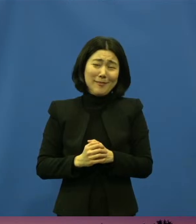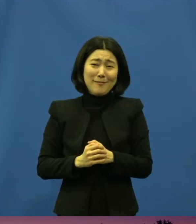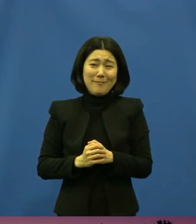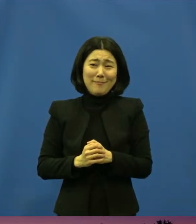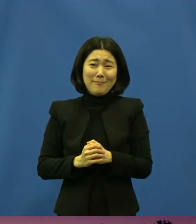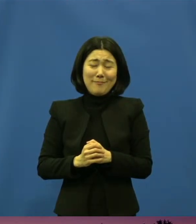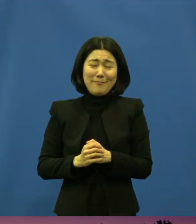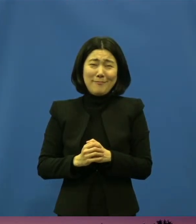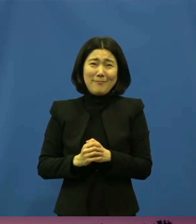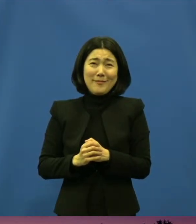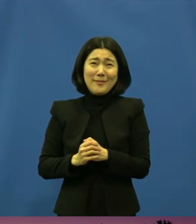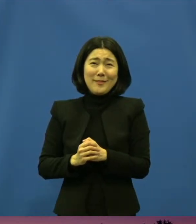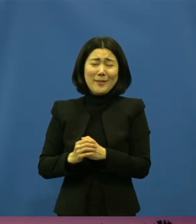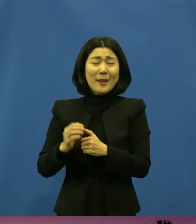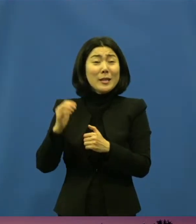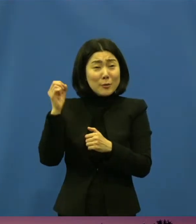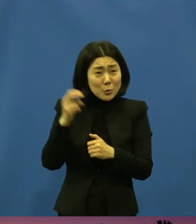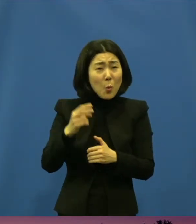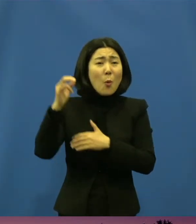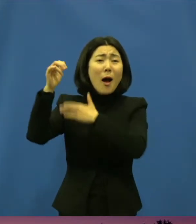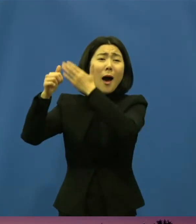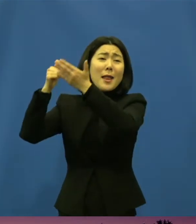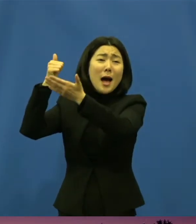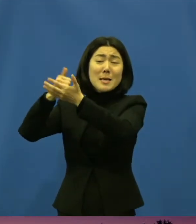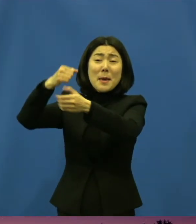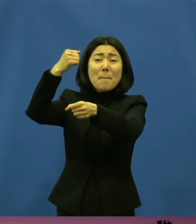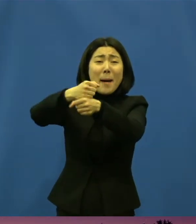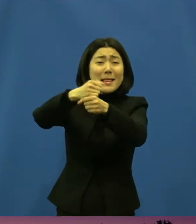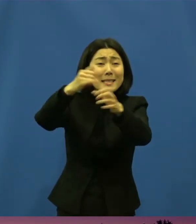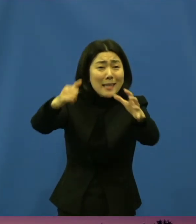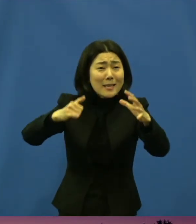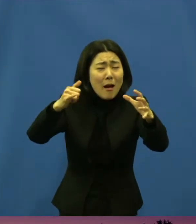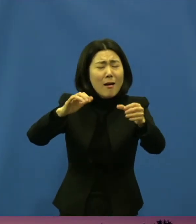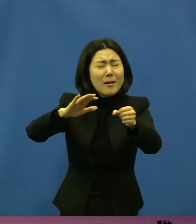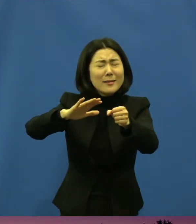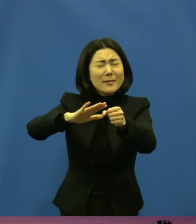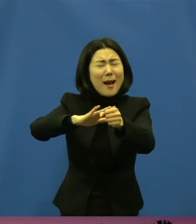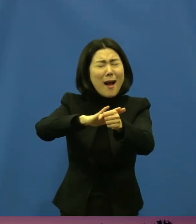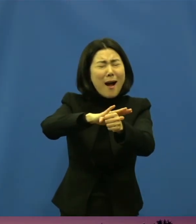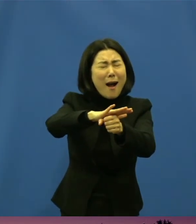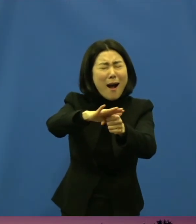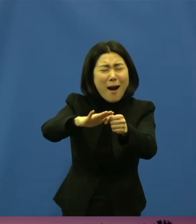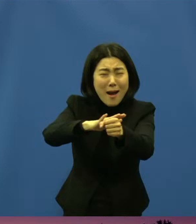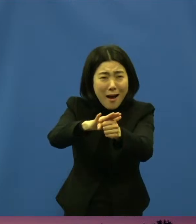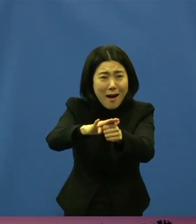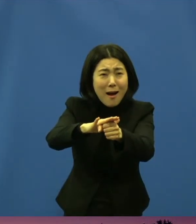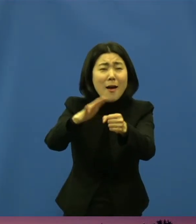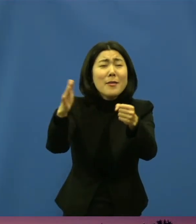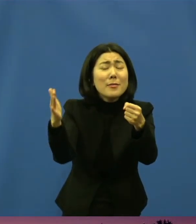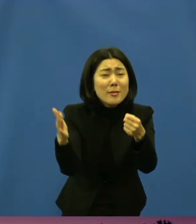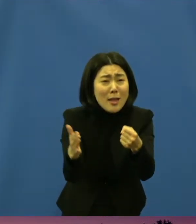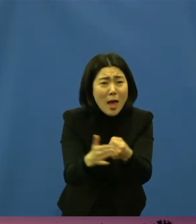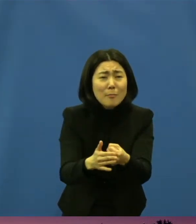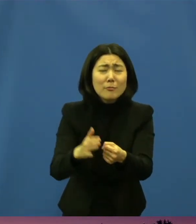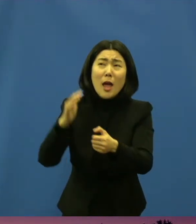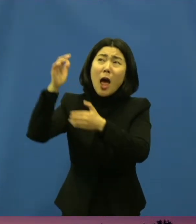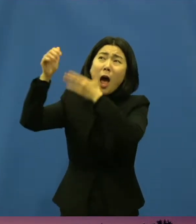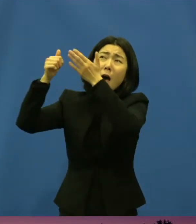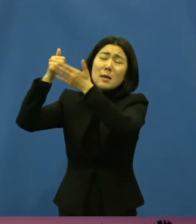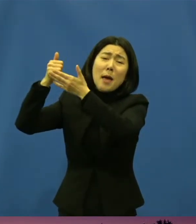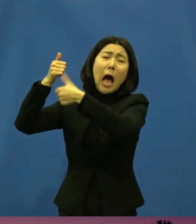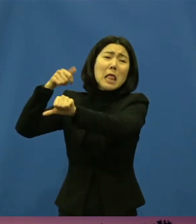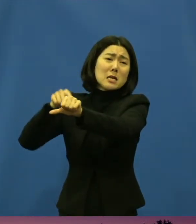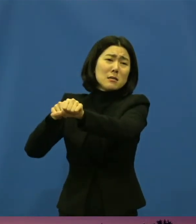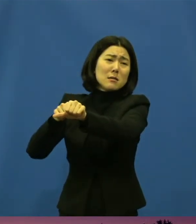그리고 하나님은 이 세상을 너무도 사랑하시는 거죠. 그래서 하나님이 세상을 이처럼 사랑하사 독생자를 주셨어요. 하나님 하시는 것을.